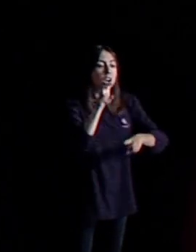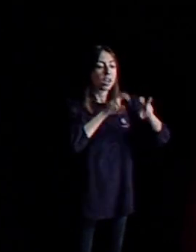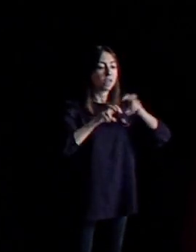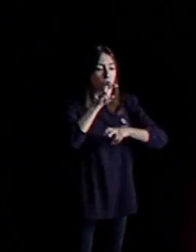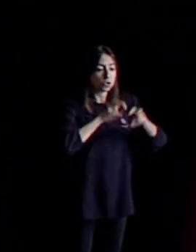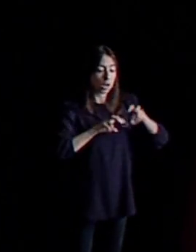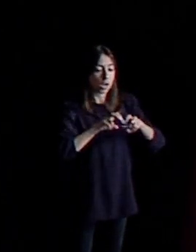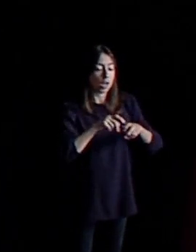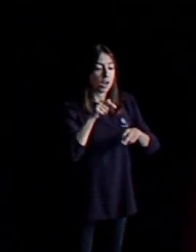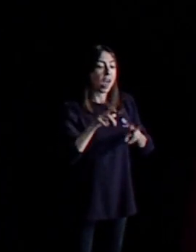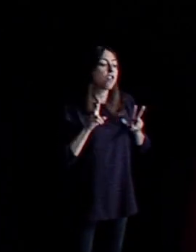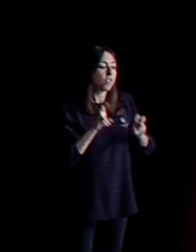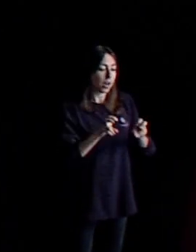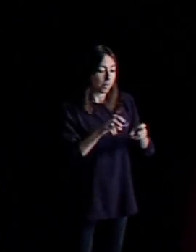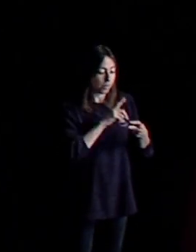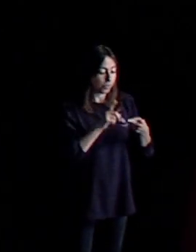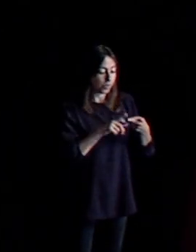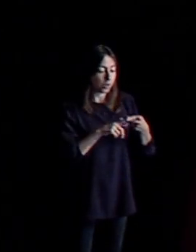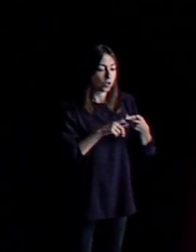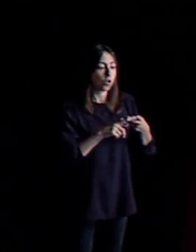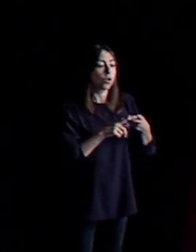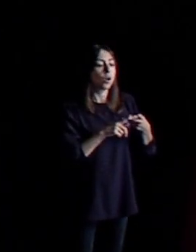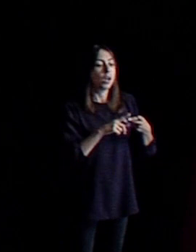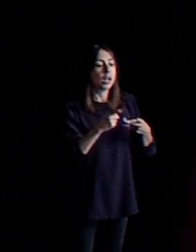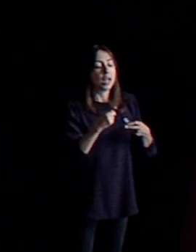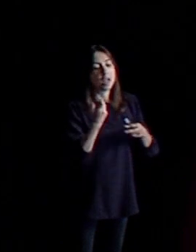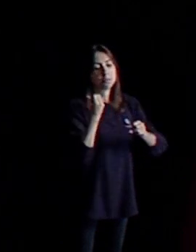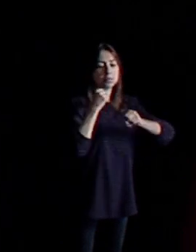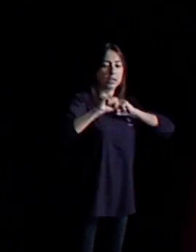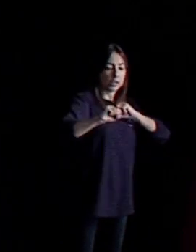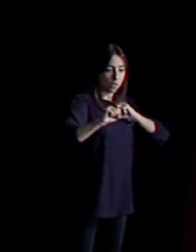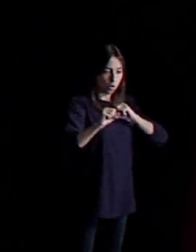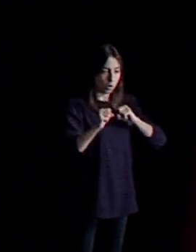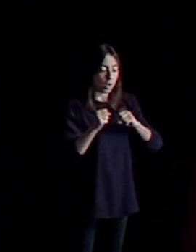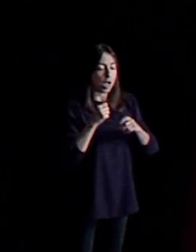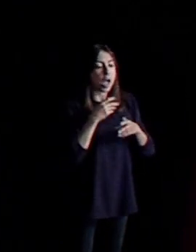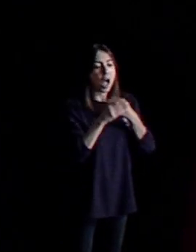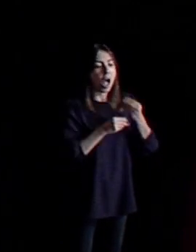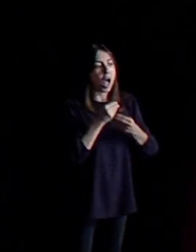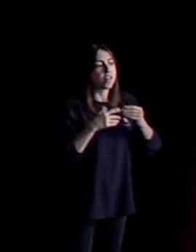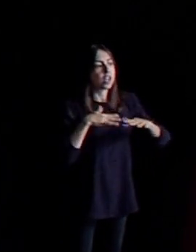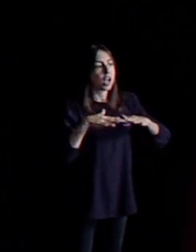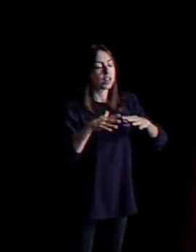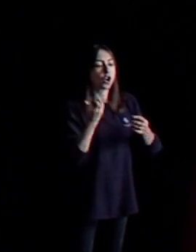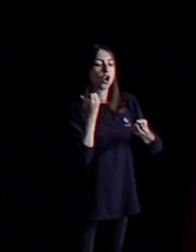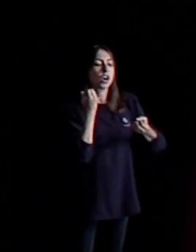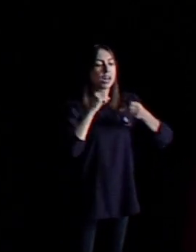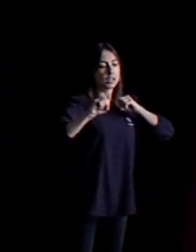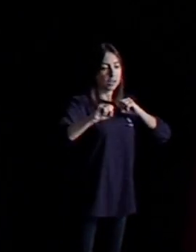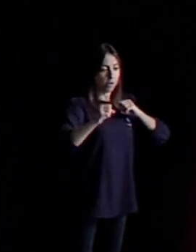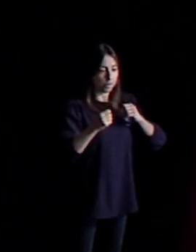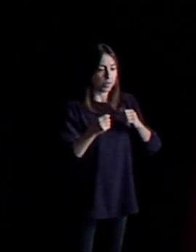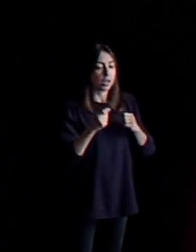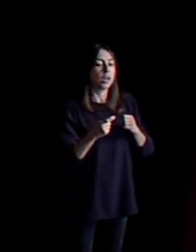novedad, otros que serían los que son reactivos, actúan de forma reactiva, los que actúan de forma, lo que él